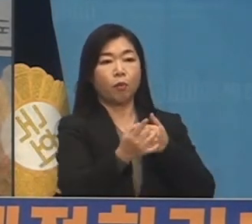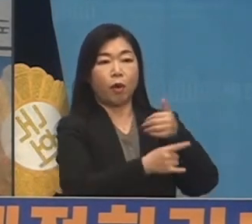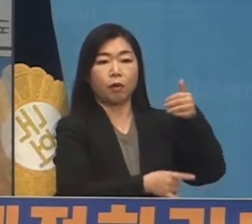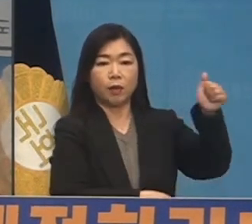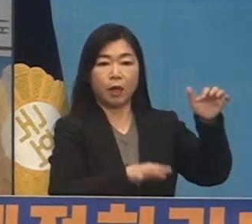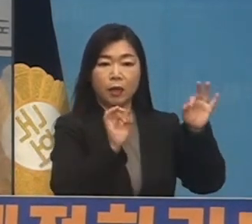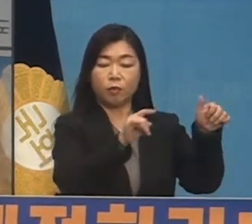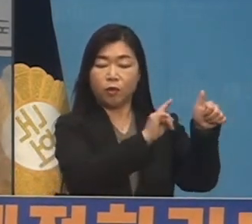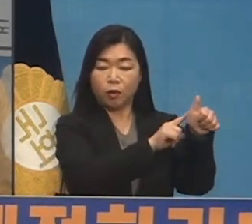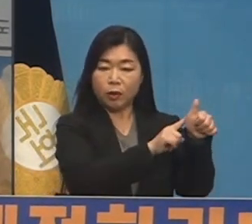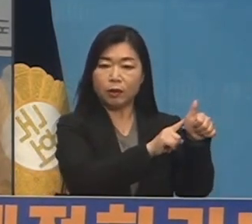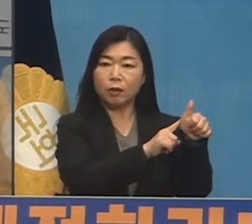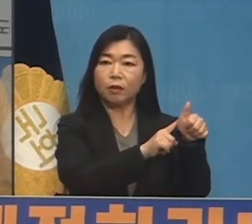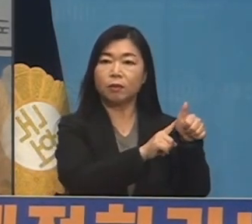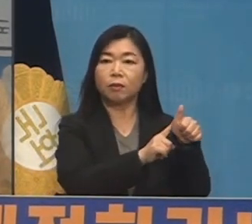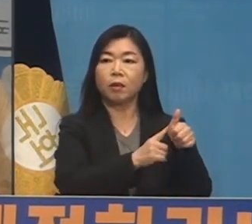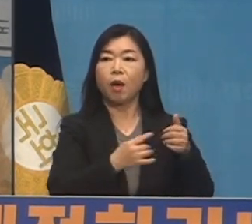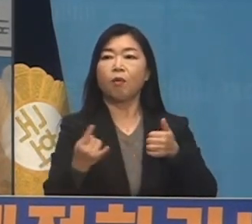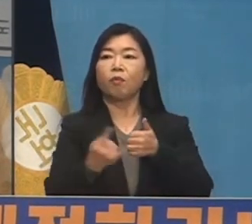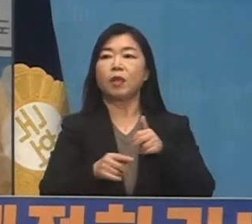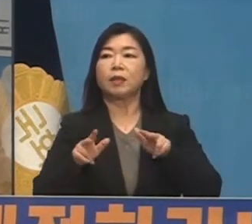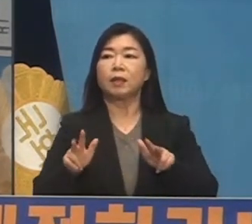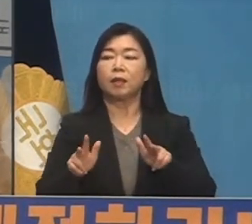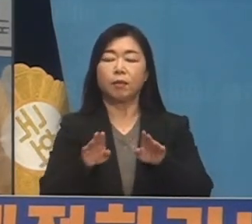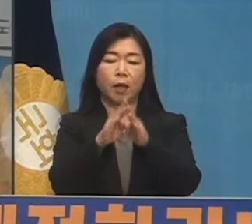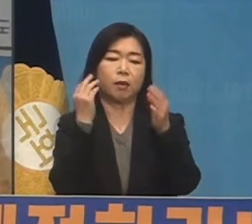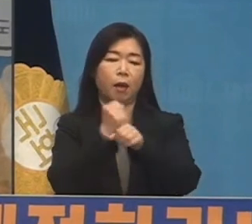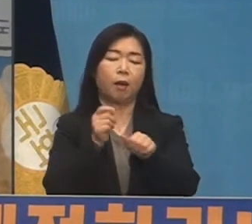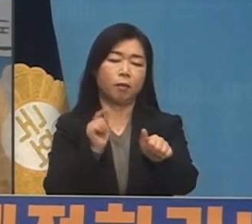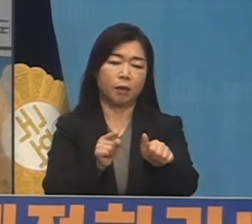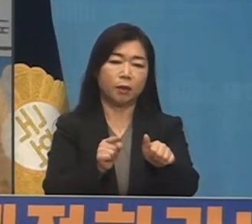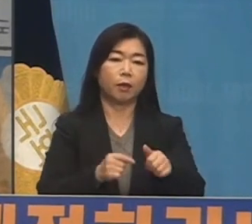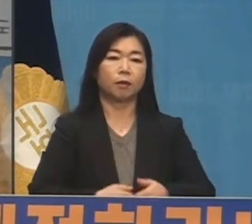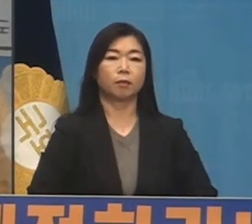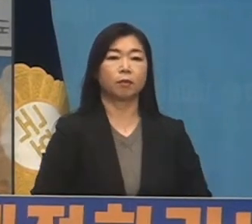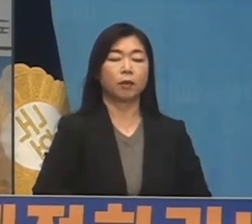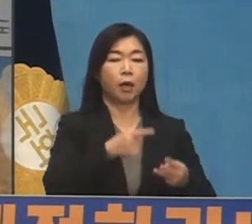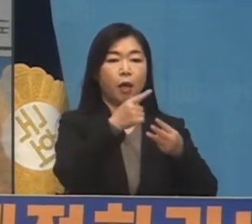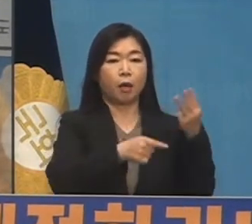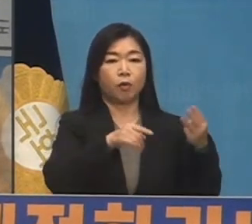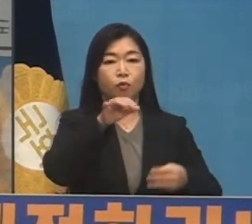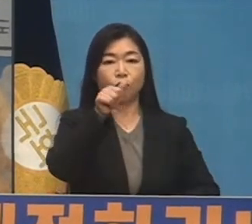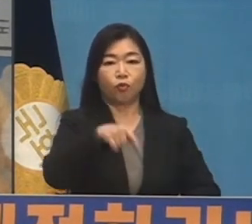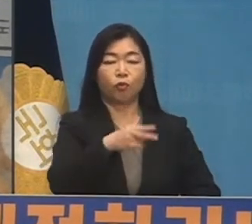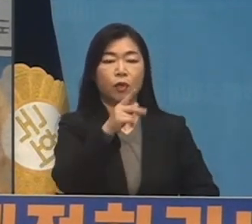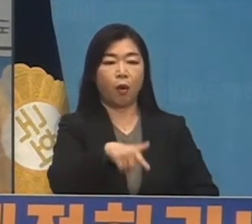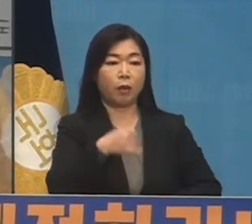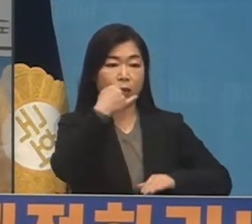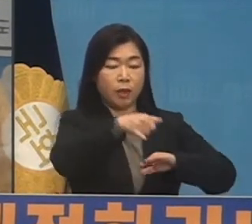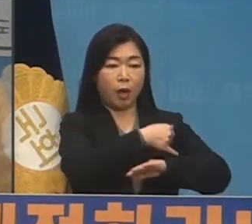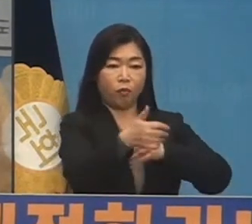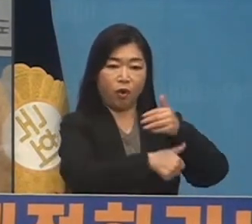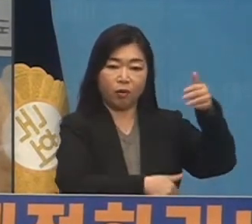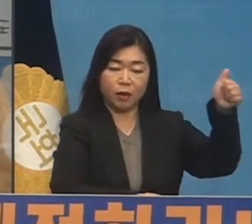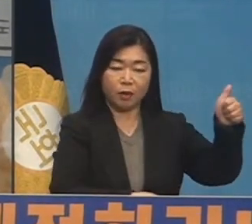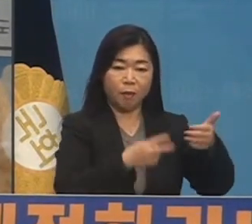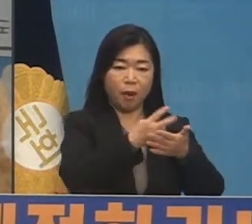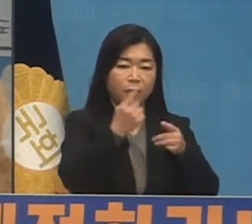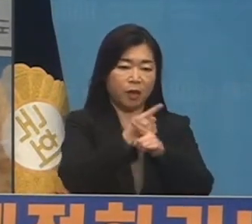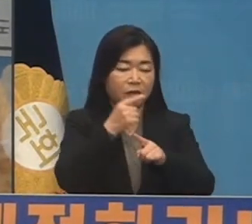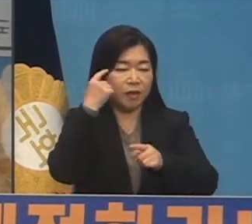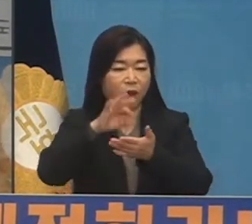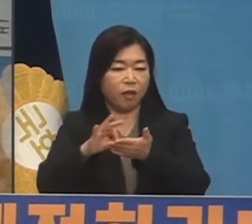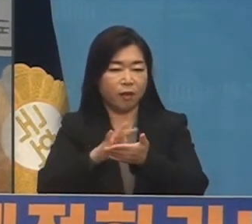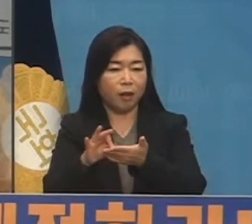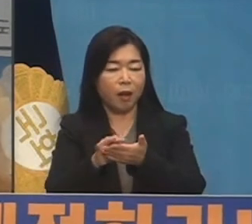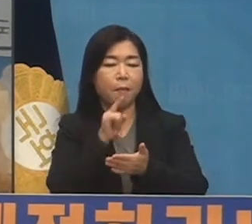안건조정위원장 김주영 의원은 위원회를 즉시 개최하라. 윤호덕 기재위원장은 법 개정을 신경 쓰고